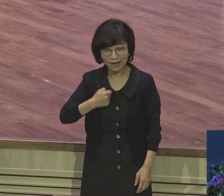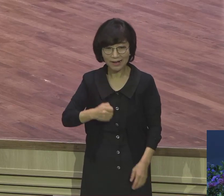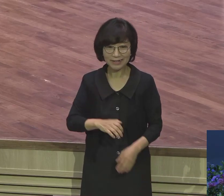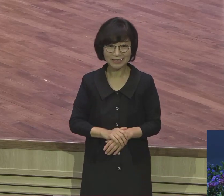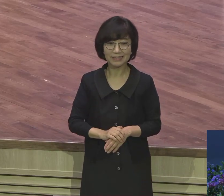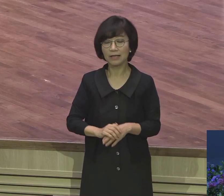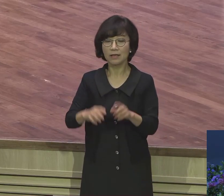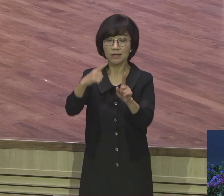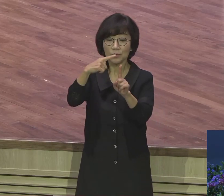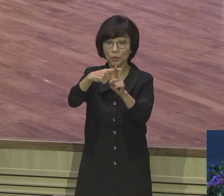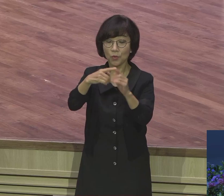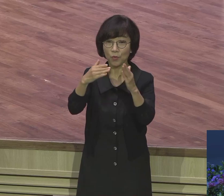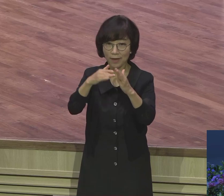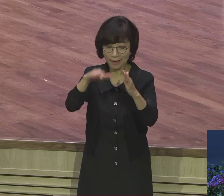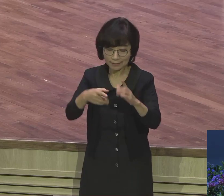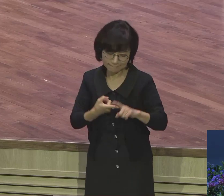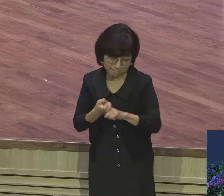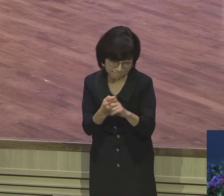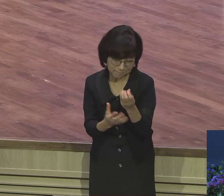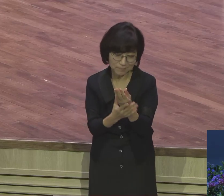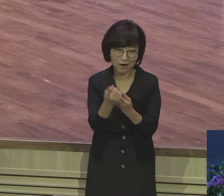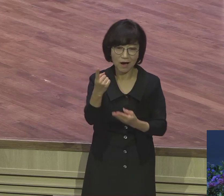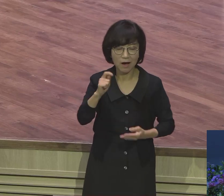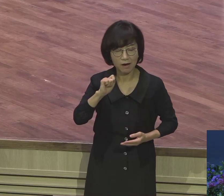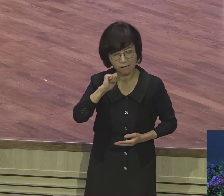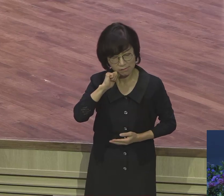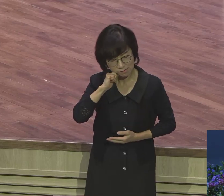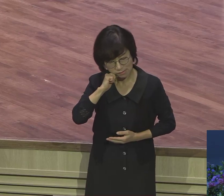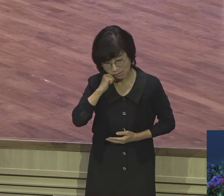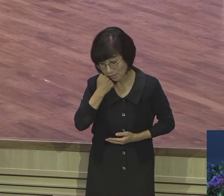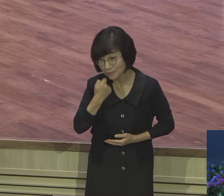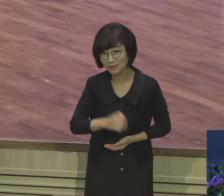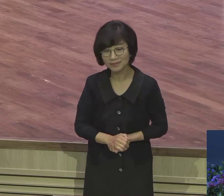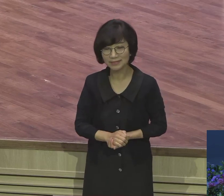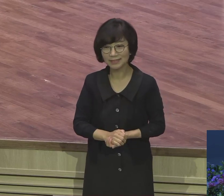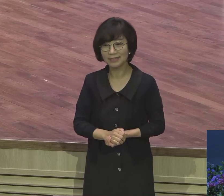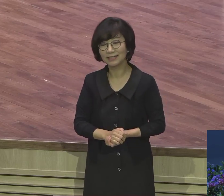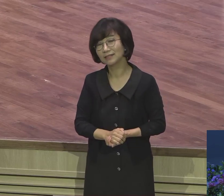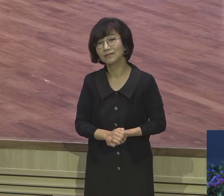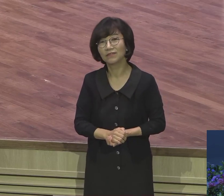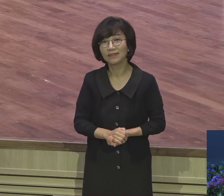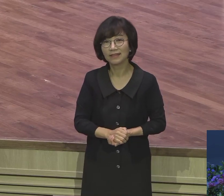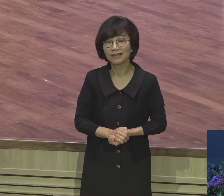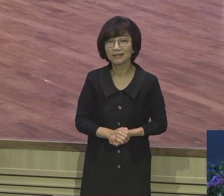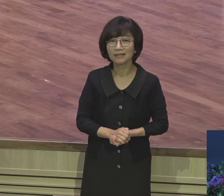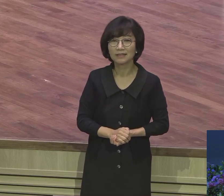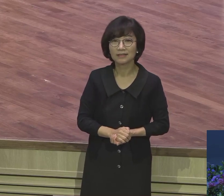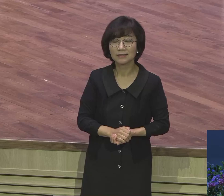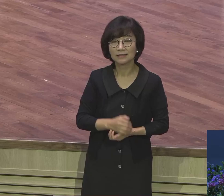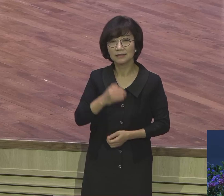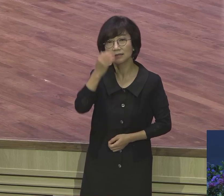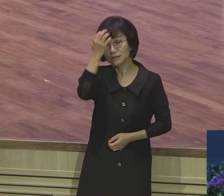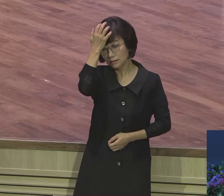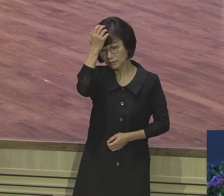교회가 하나 된다는 그것은 불가능합니다. 100% 불가능합니다. 세상적인 상식을 보면.